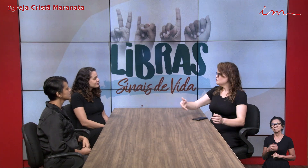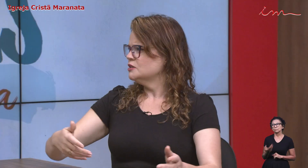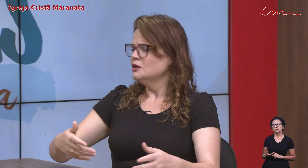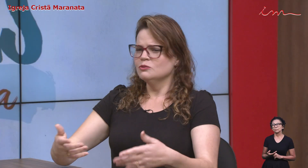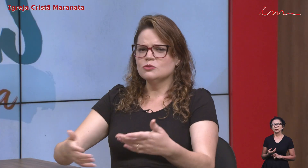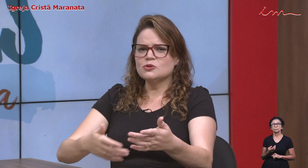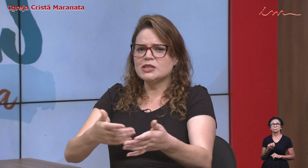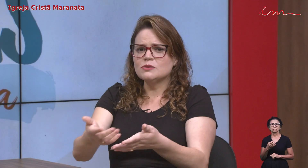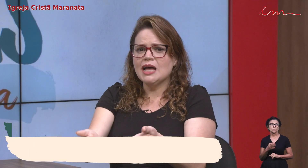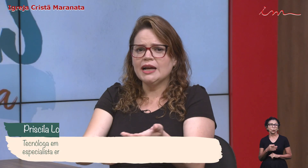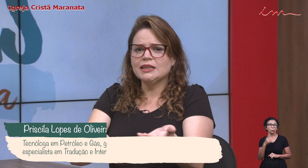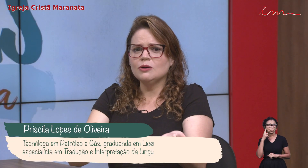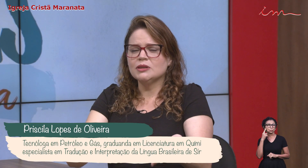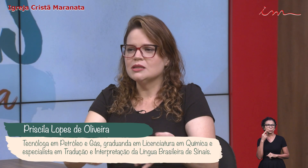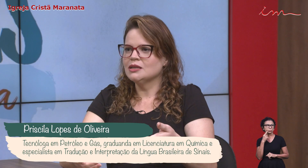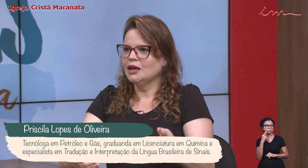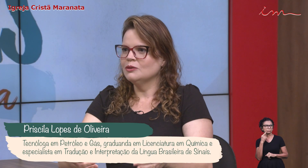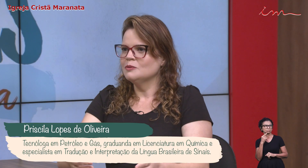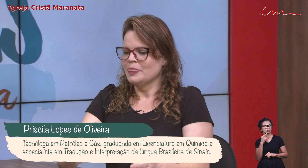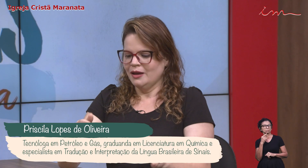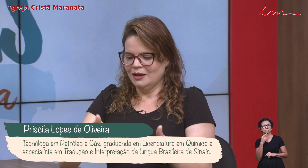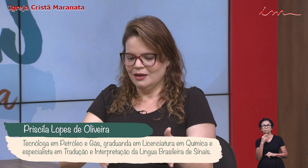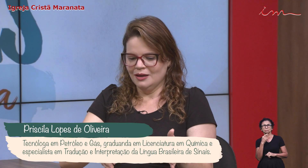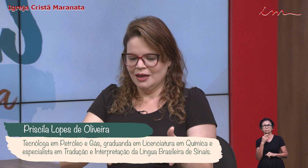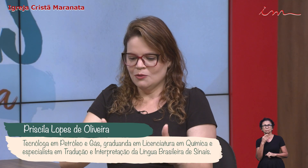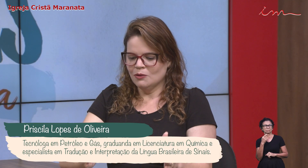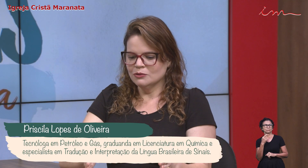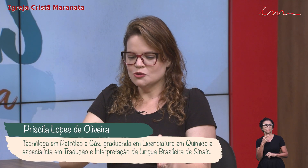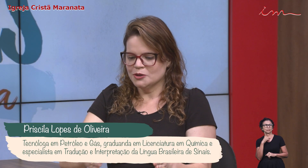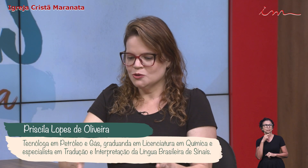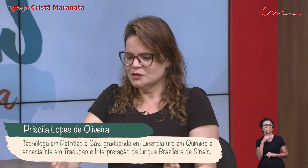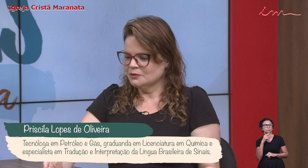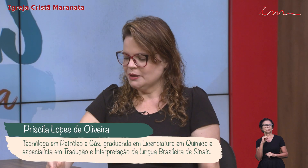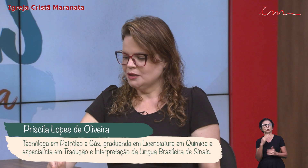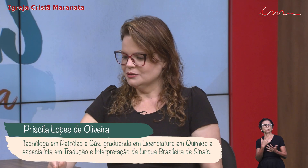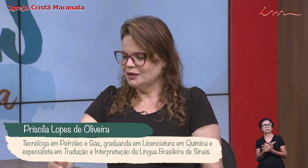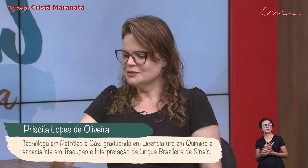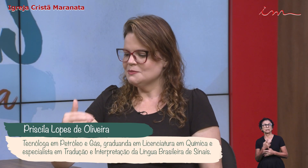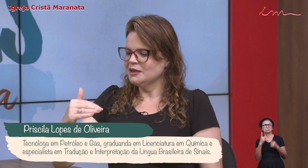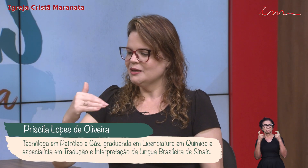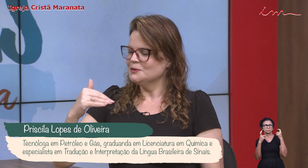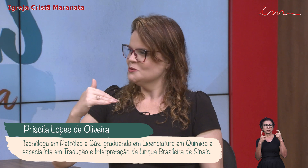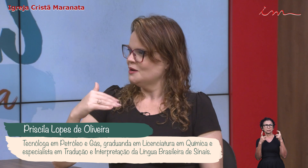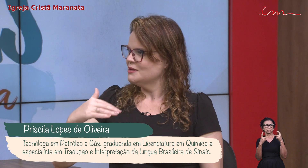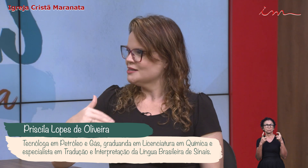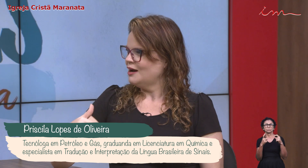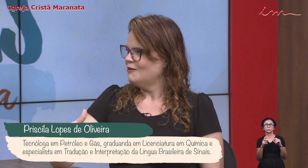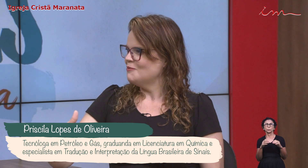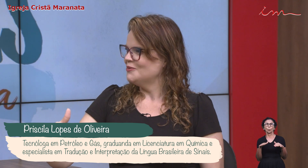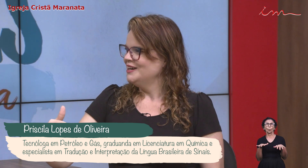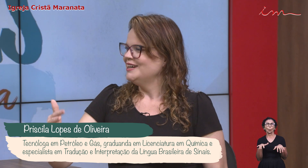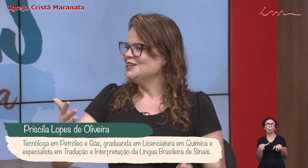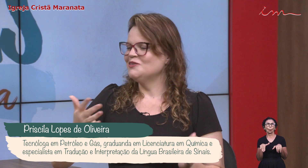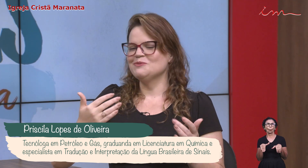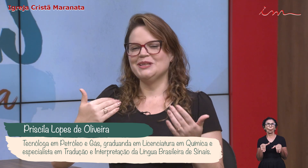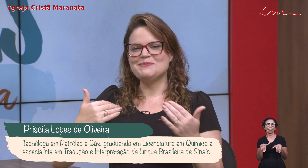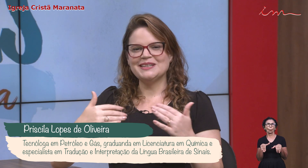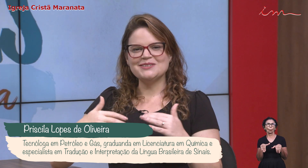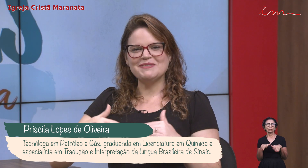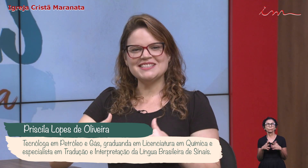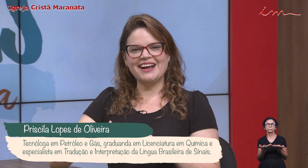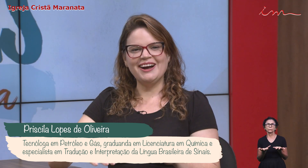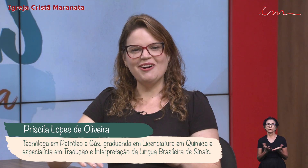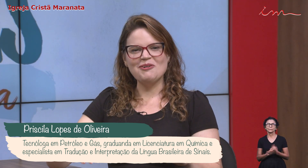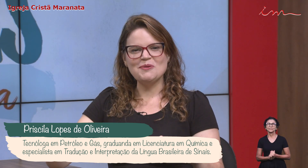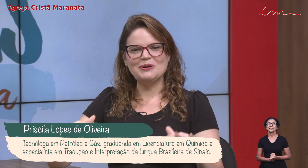raiva, se você não sabe o que tá acontecendo. É igual quando os pastores estão pregando, né? Sempre tem aquele pastor que é mais calmo. A gente faz uma